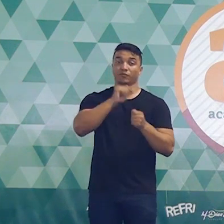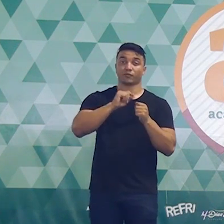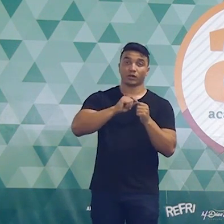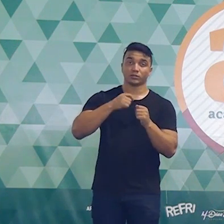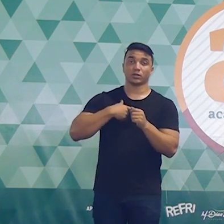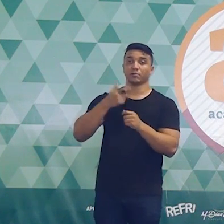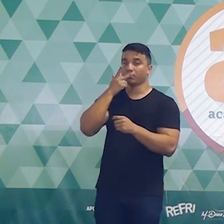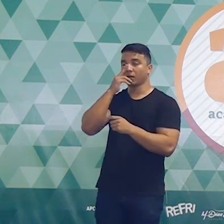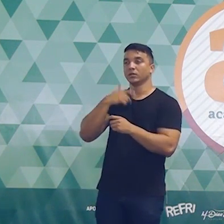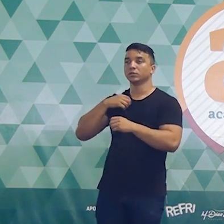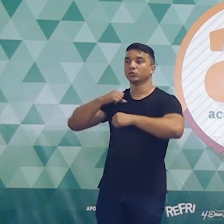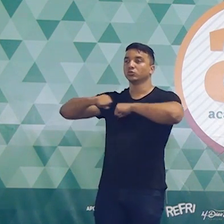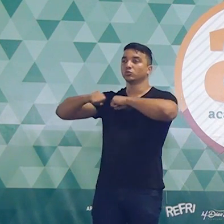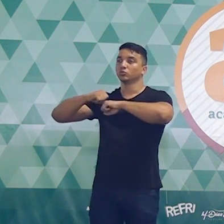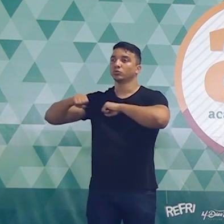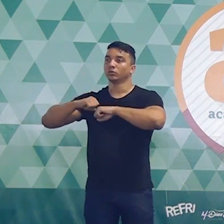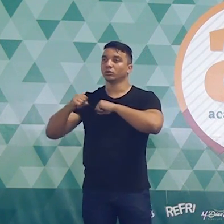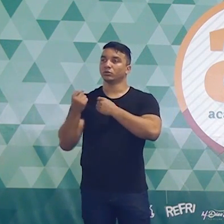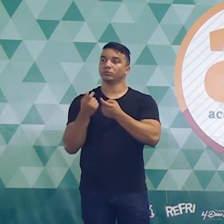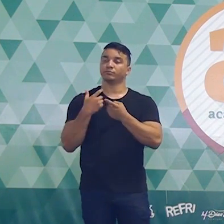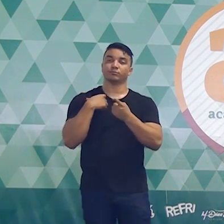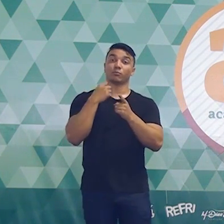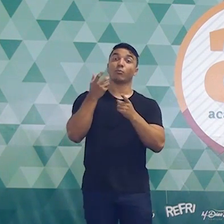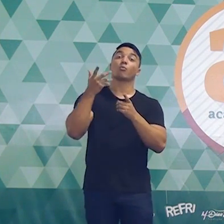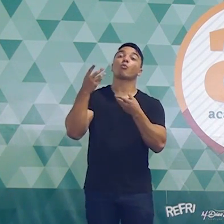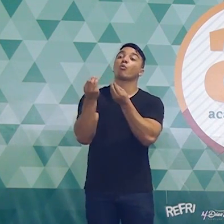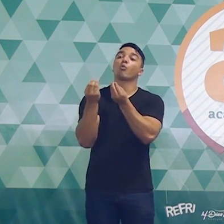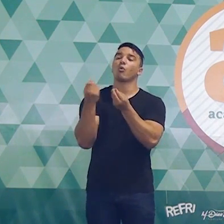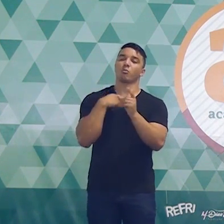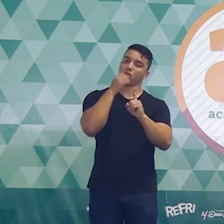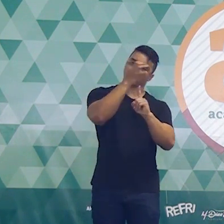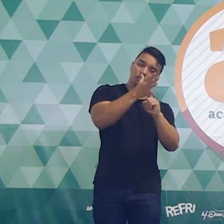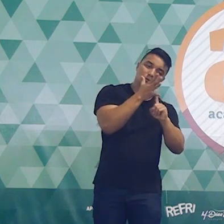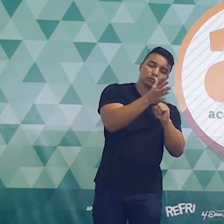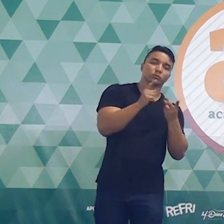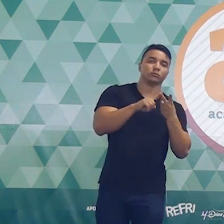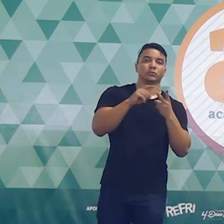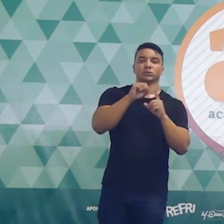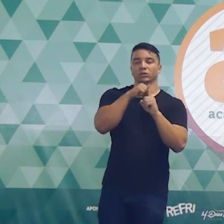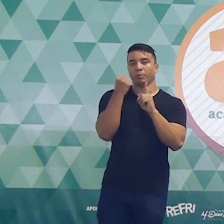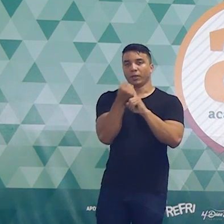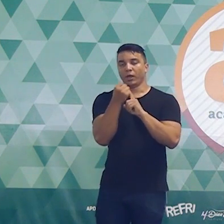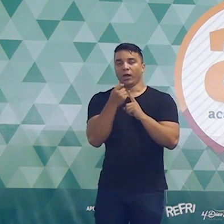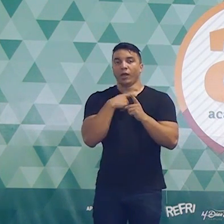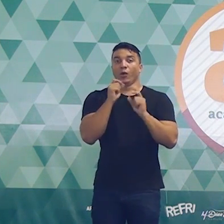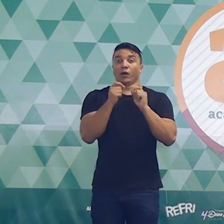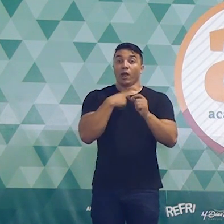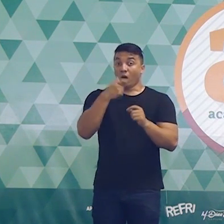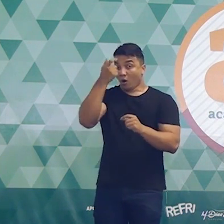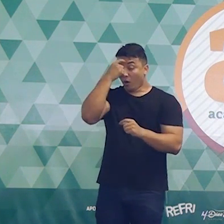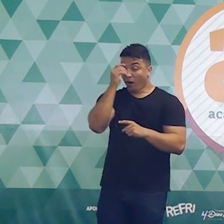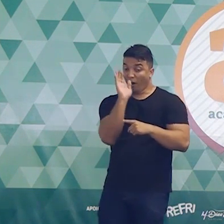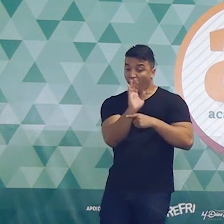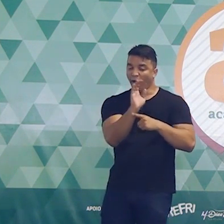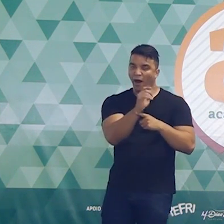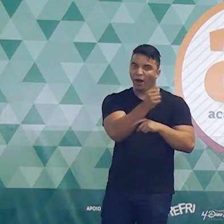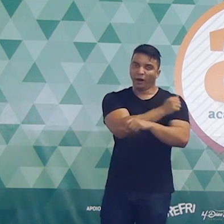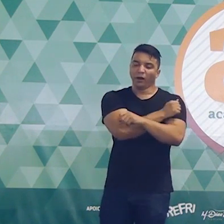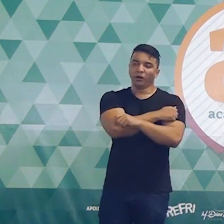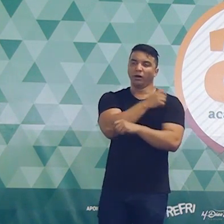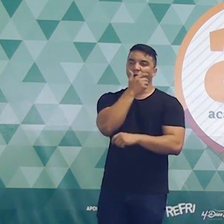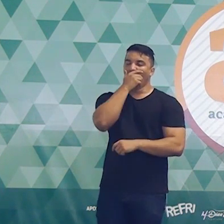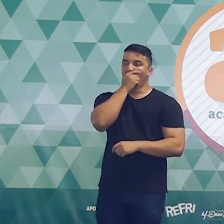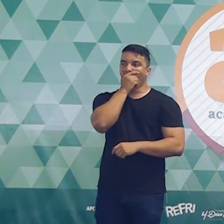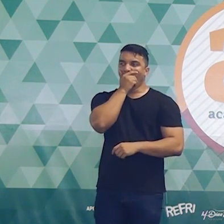realizar discussões por meio de palestras, por meio de seminários, para conscientizar o aluno. Agora